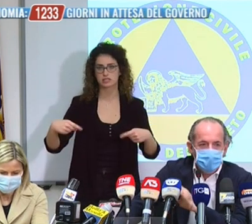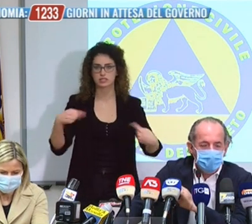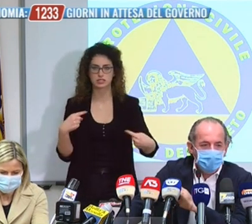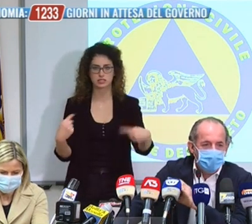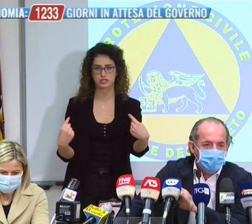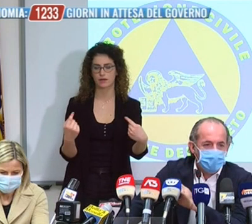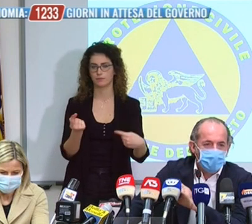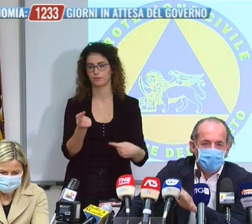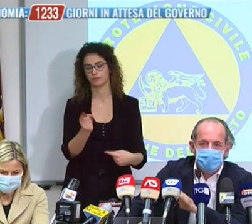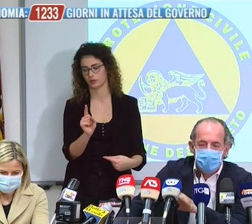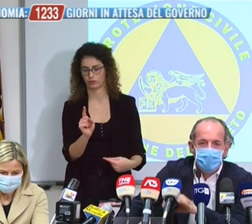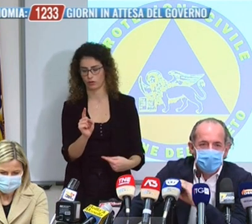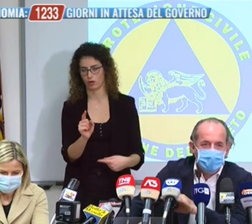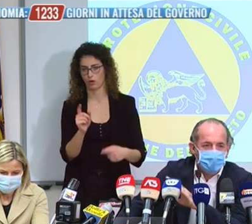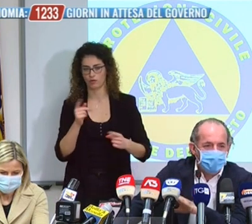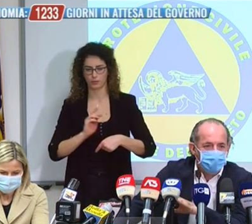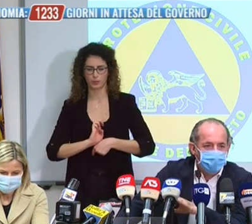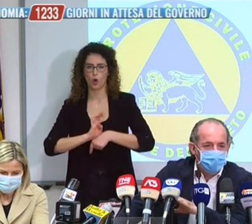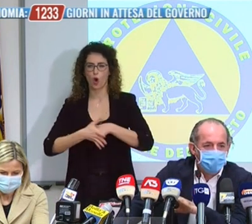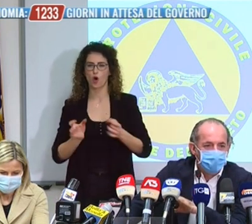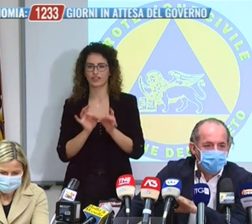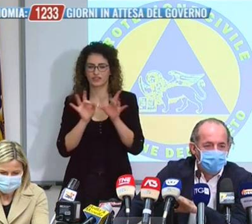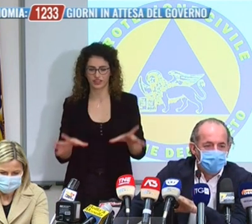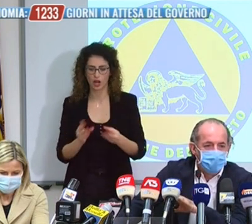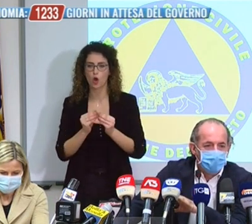via di uscita, la vera sfida Covid free è vaccinare tutti.